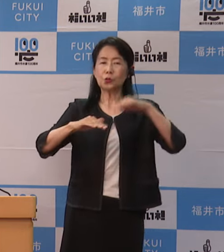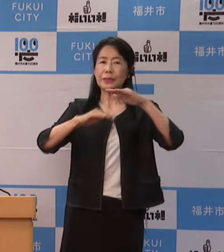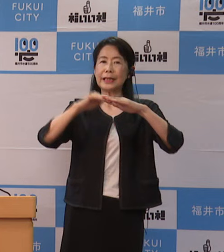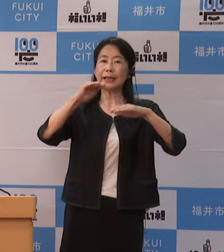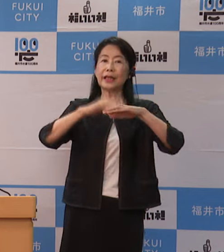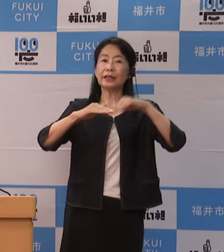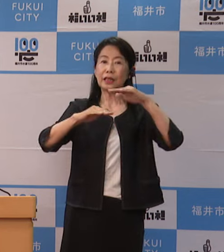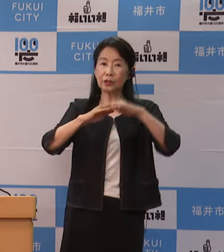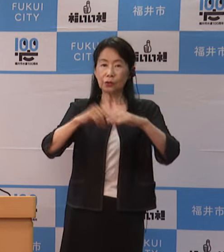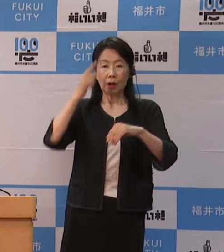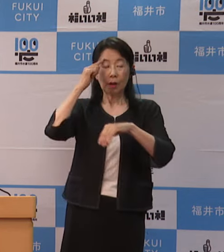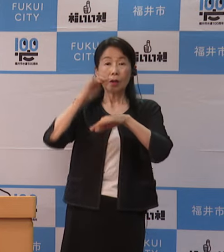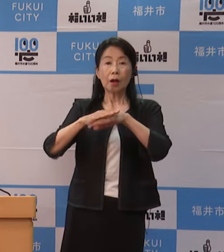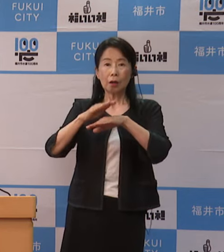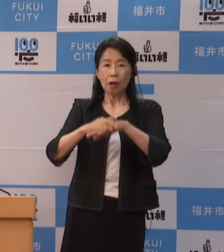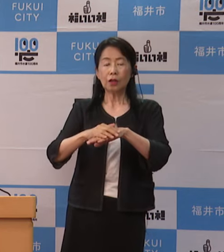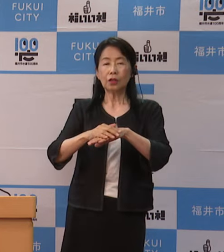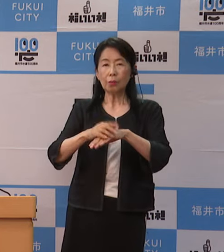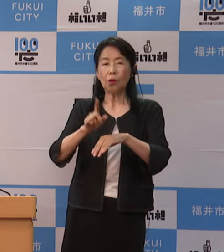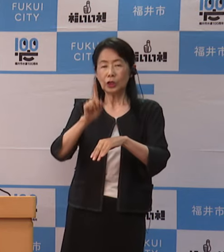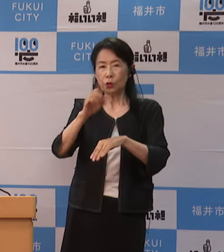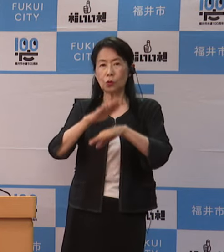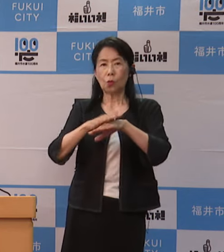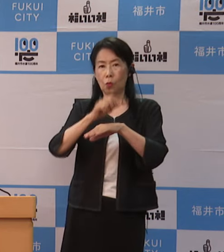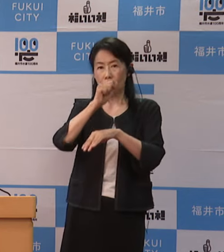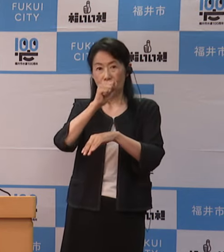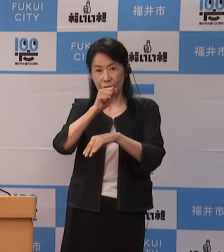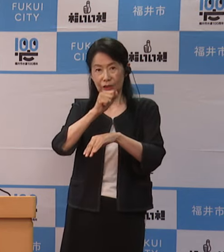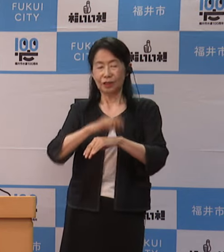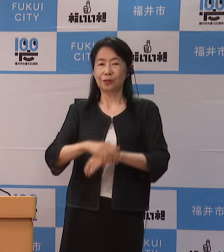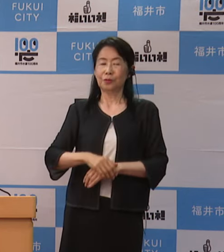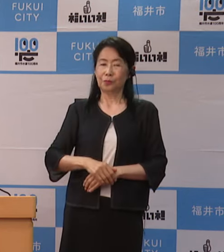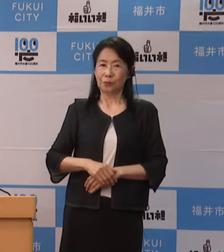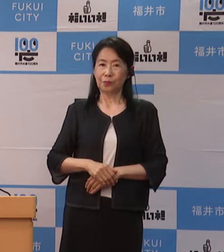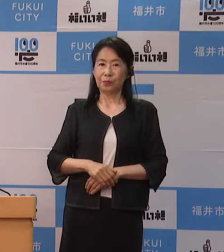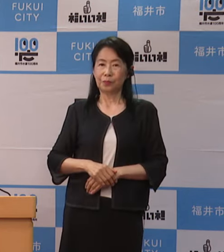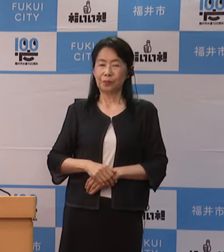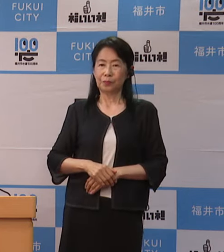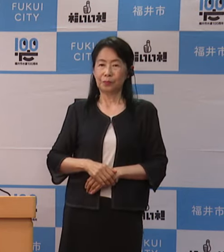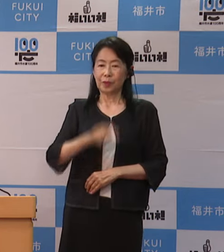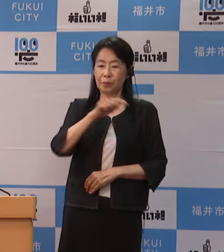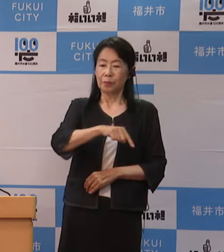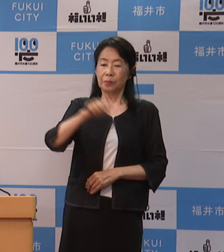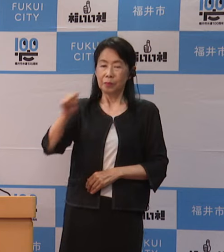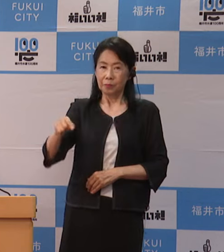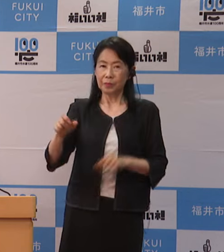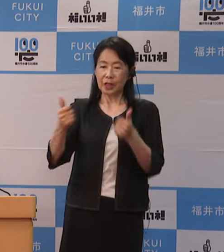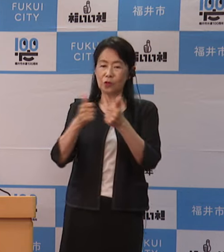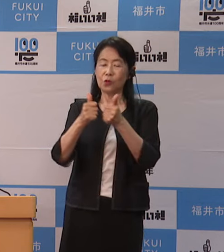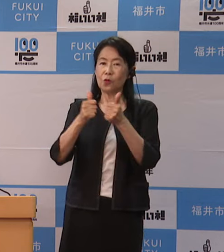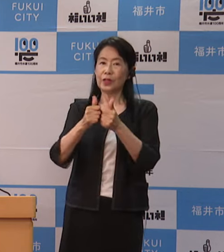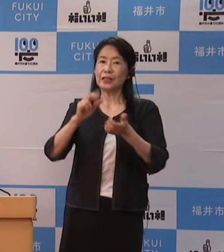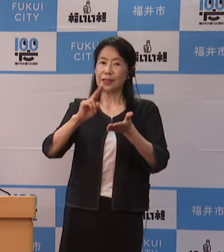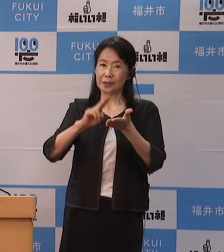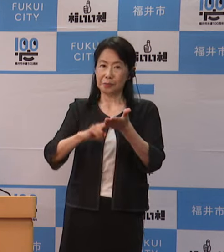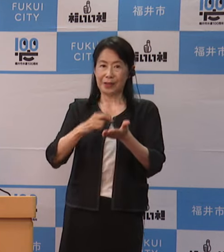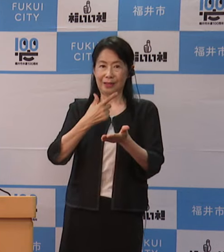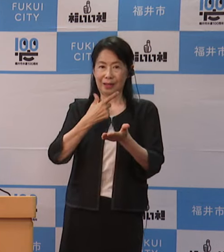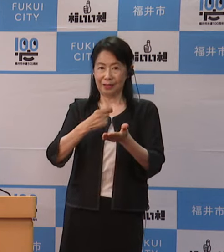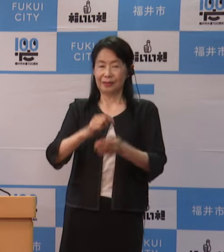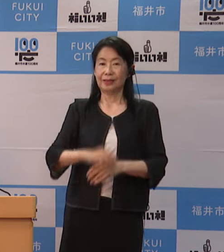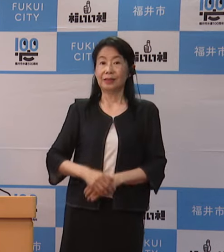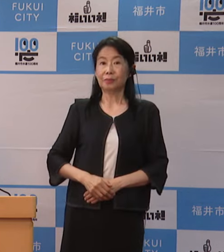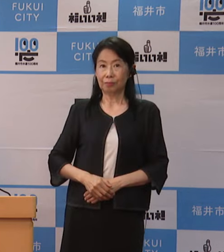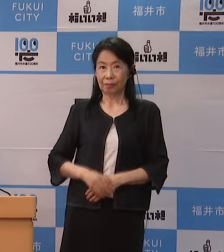ていこうというのも一つの方法だと思いますので、それは、両者で決めていくということ。それ